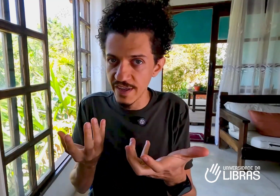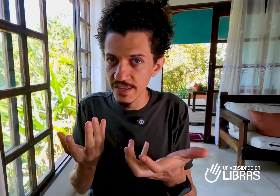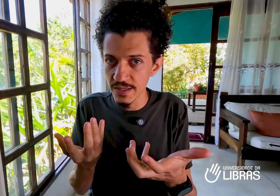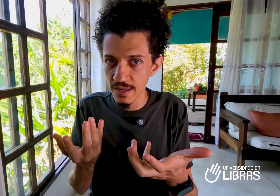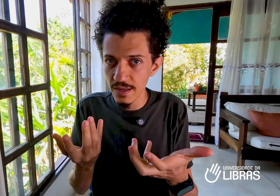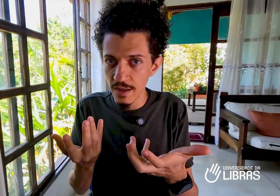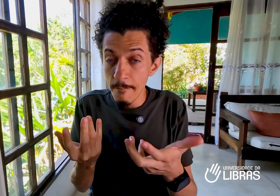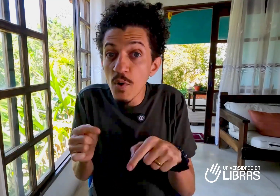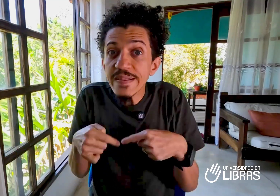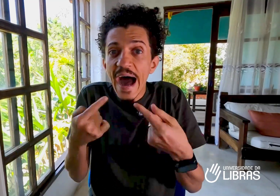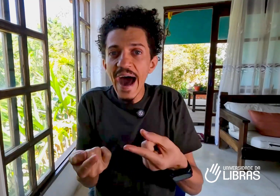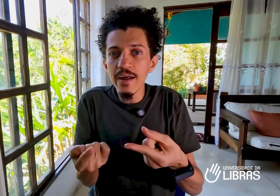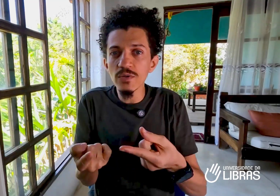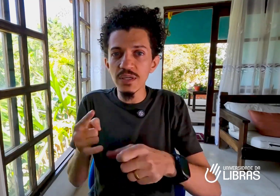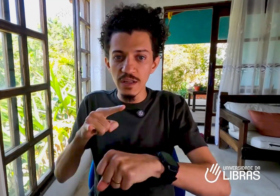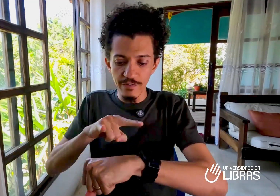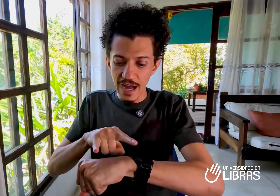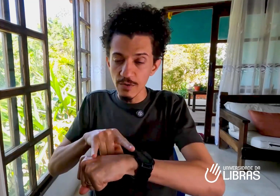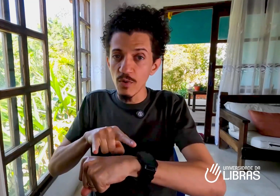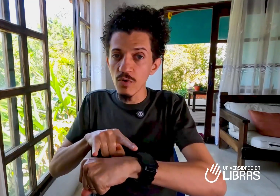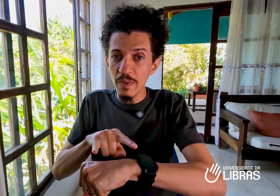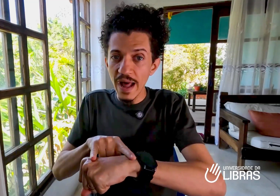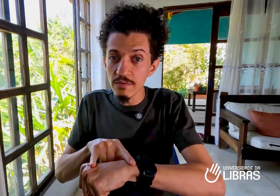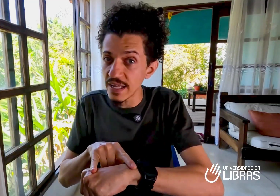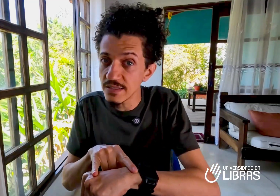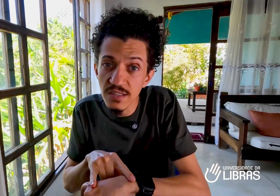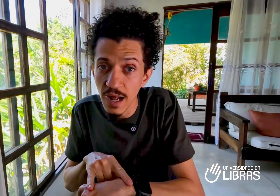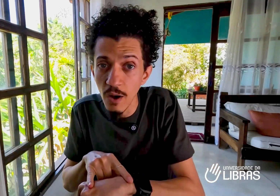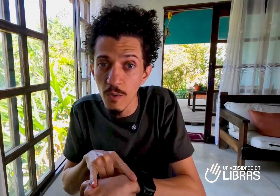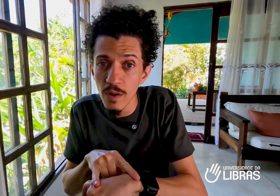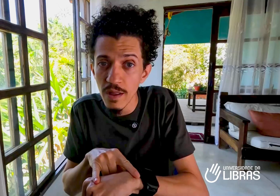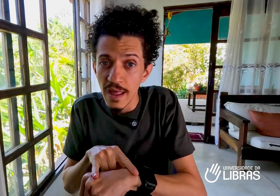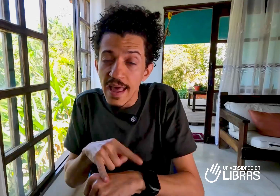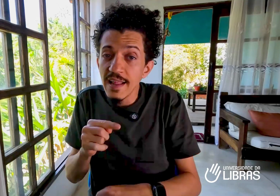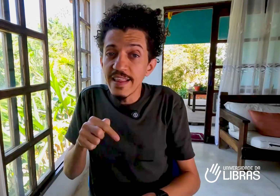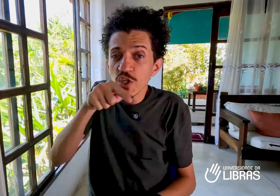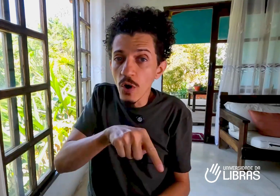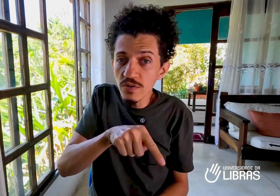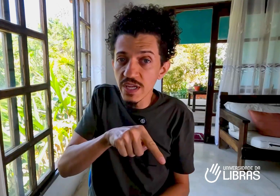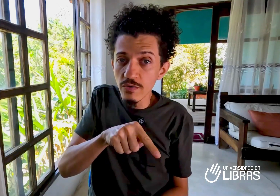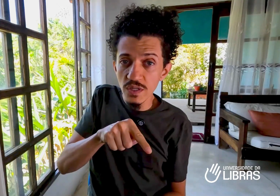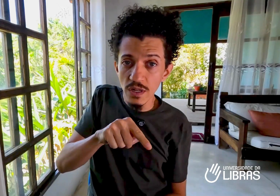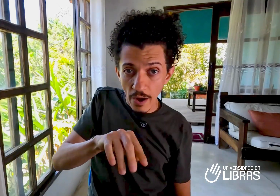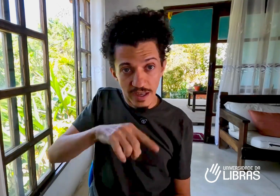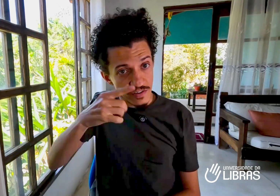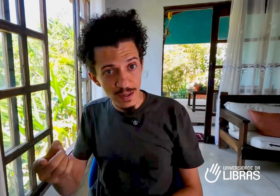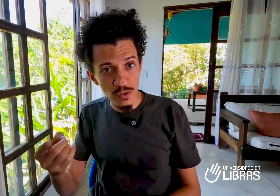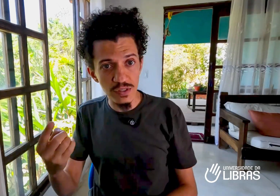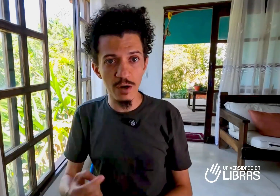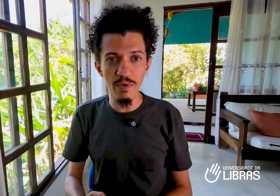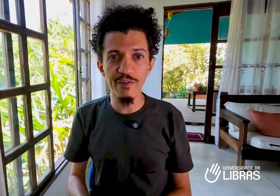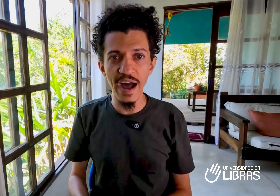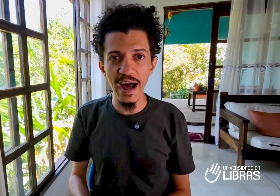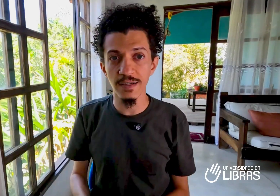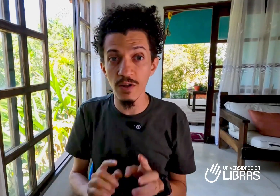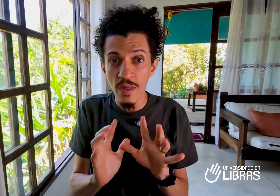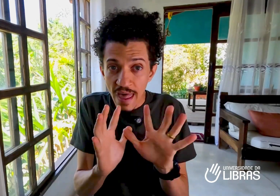fez mudaram o significado por completo desse sinal. Ele deixou de ser um sinal e às vezes passou a ser uma frase. Então,